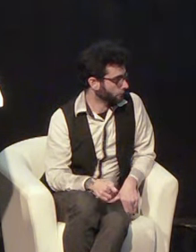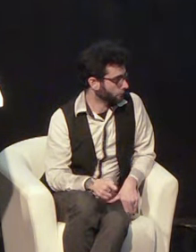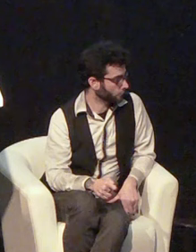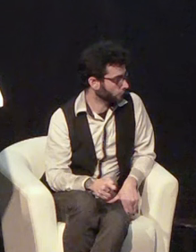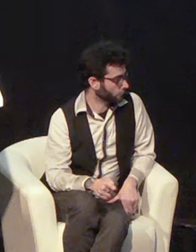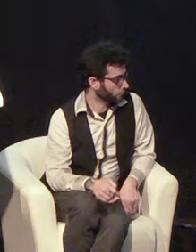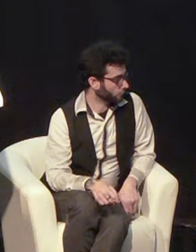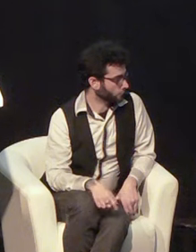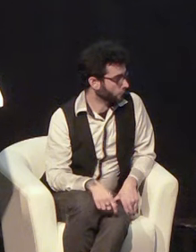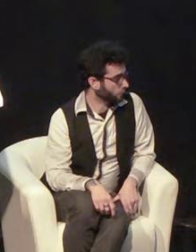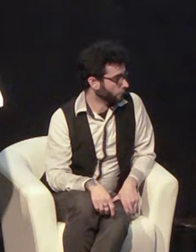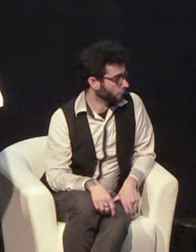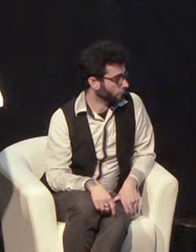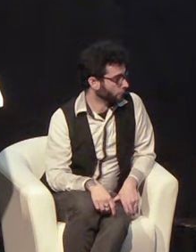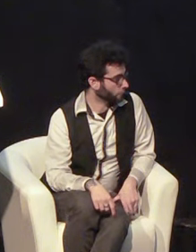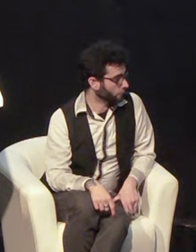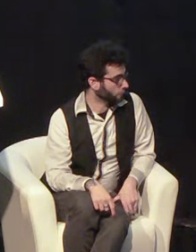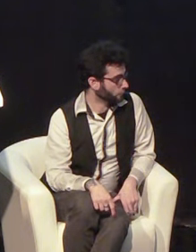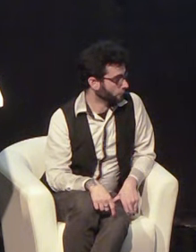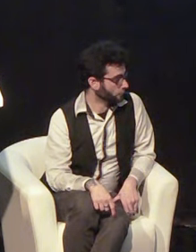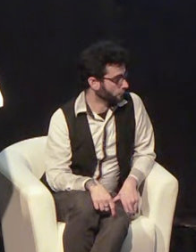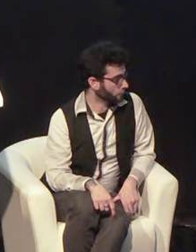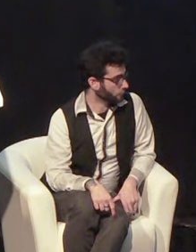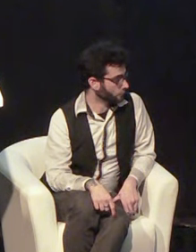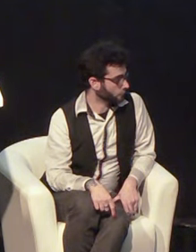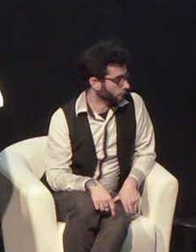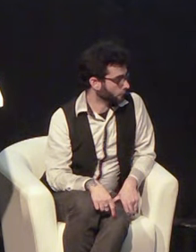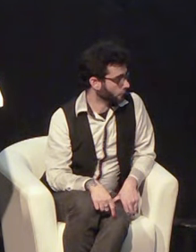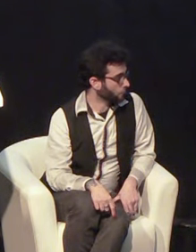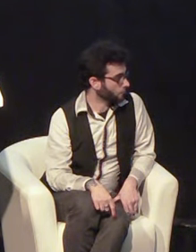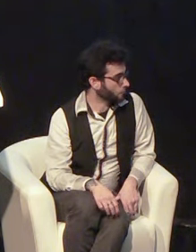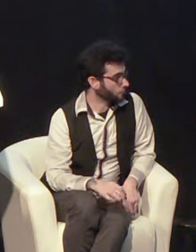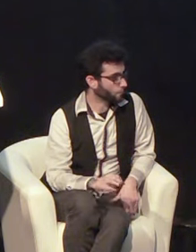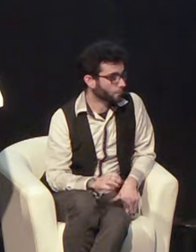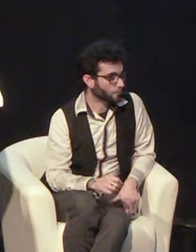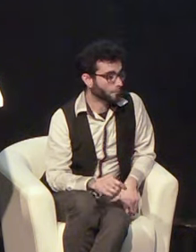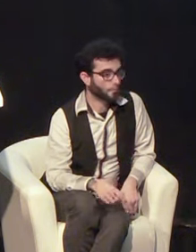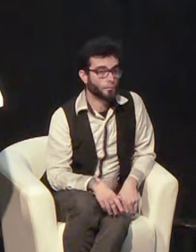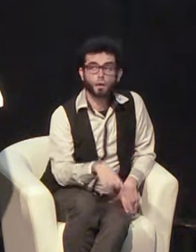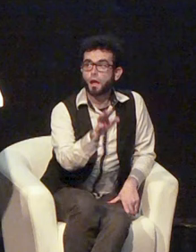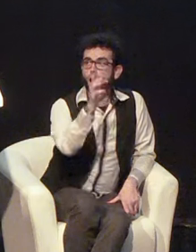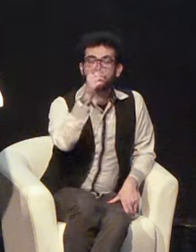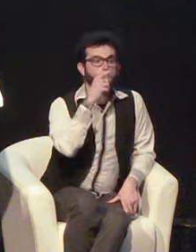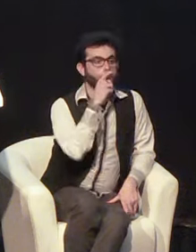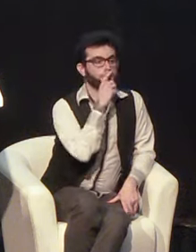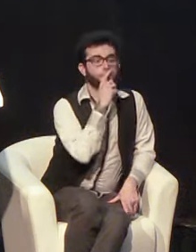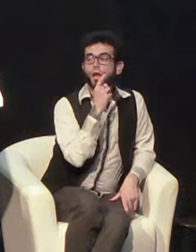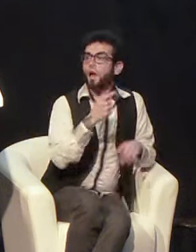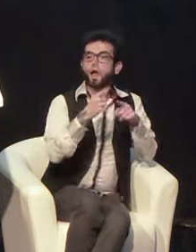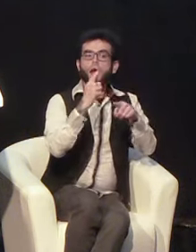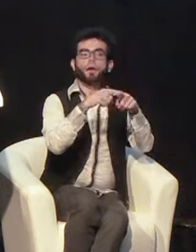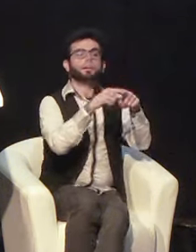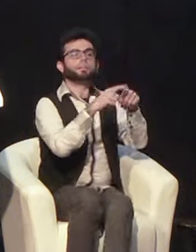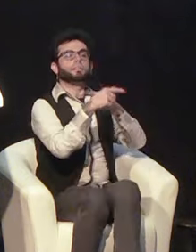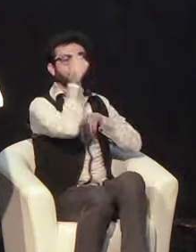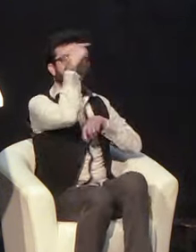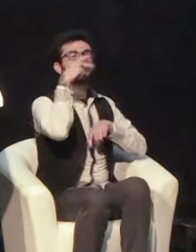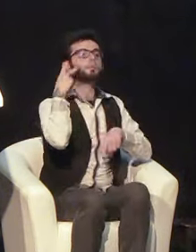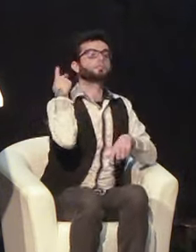Et voilà, 90% se fait en langue des signes au DTIM, 90% des cours.